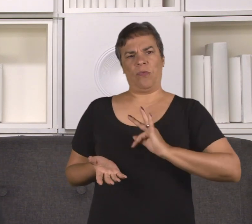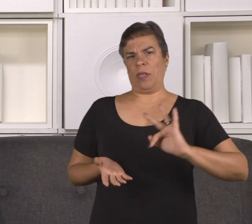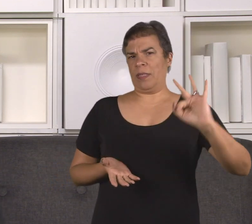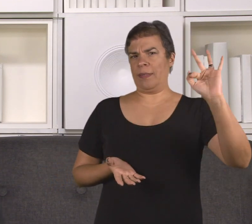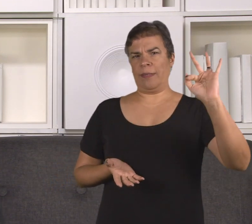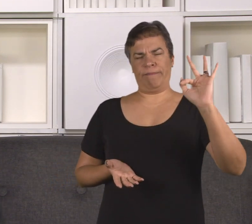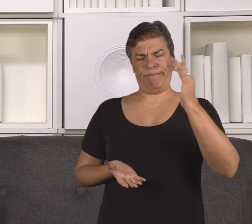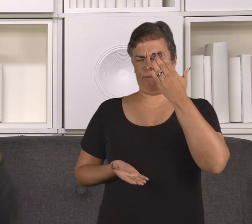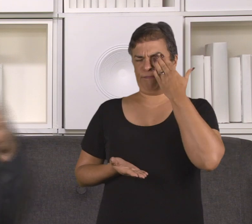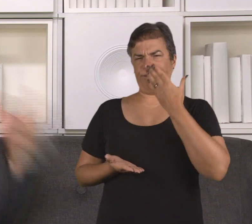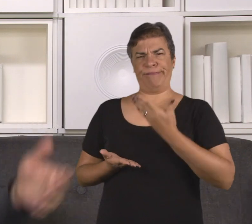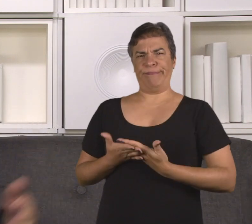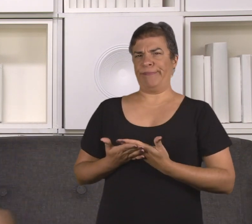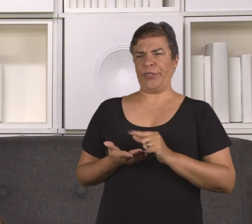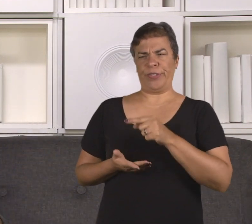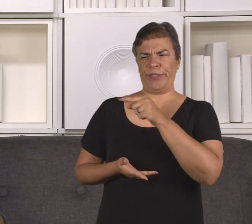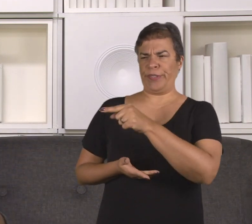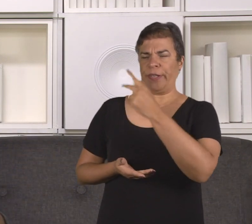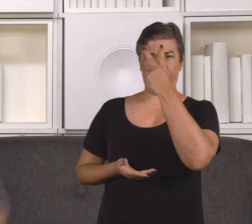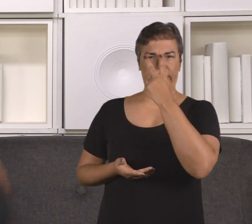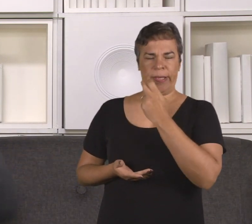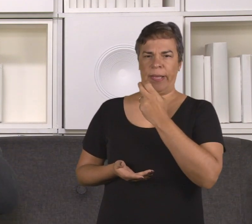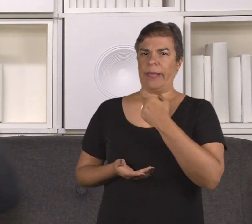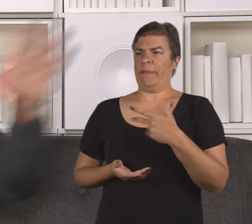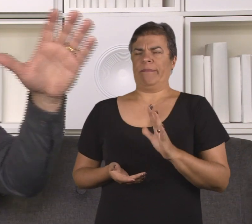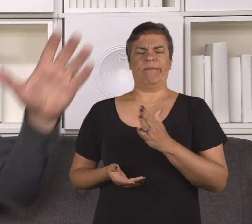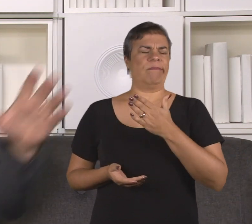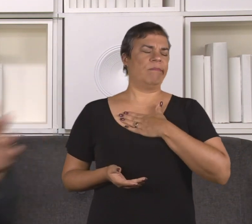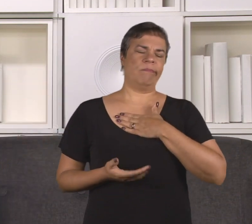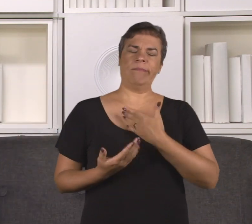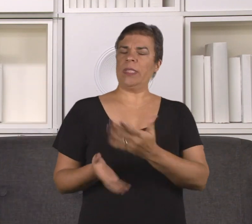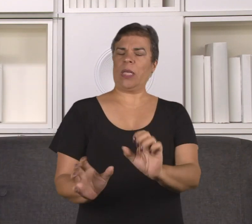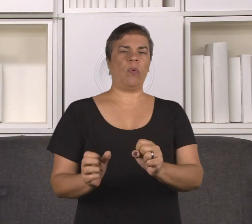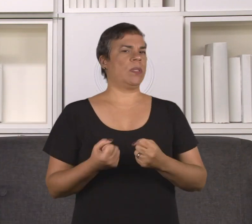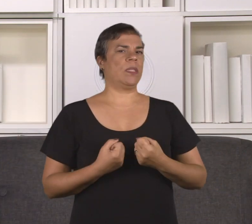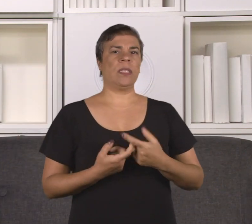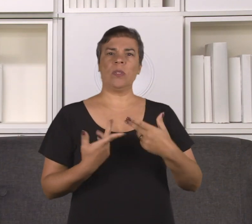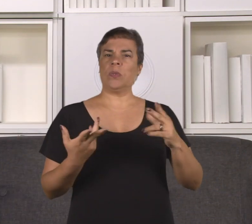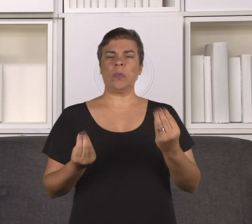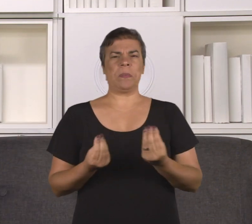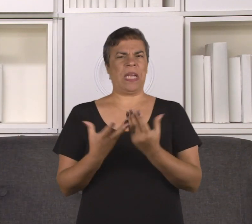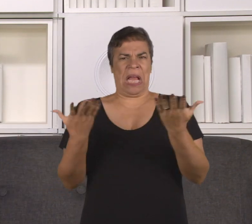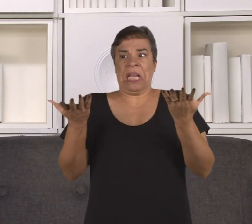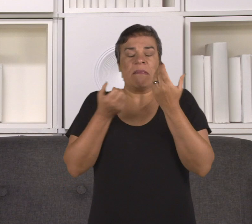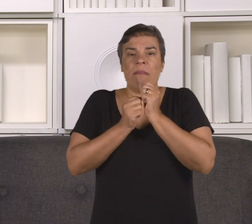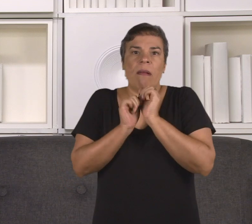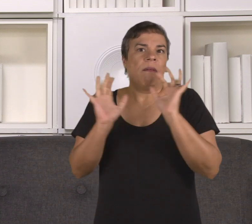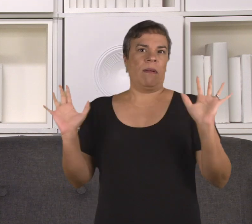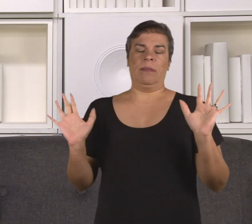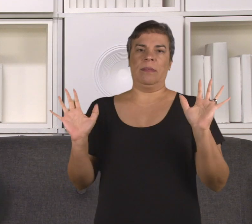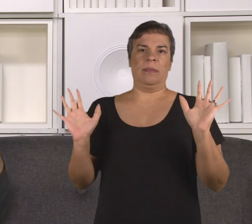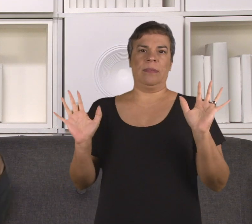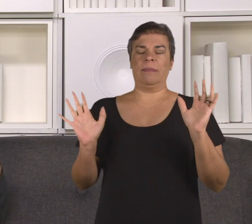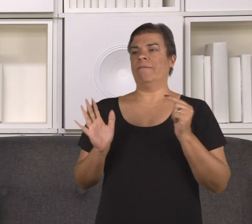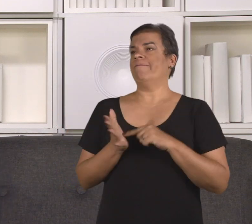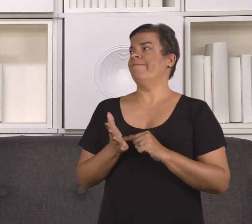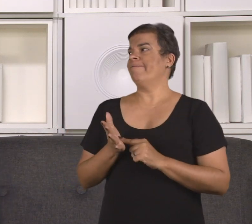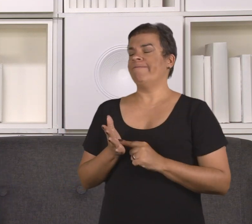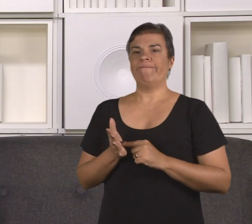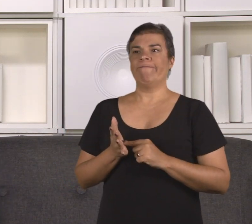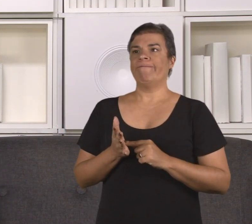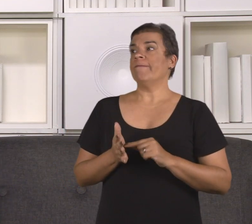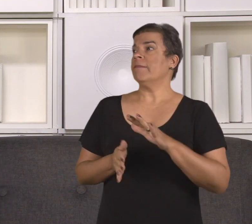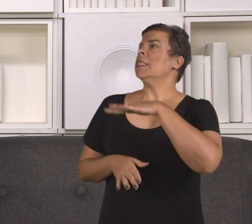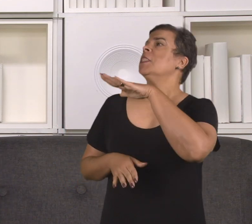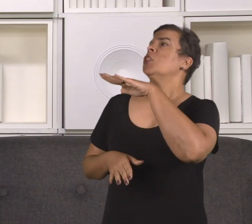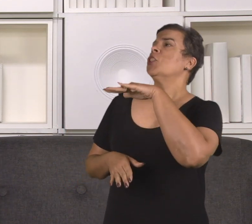acreditam que ele era cego, que era cego de nascença. Eles se recusam a acreditar no milagre tão evidente. Então o que eles fazem? Eles chamam o pai